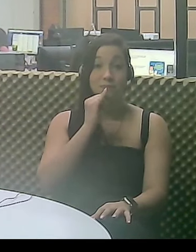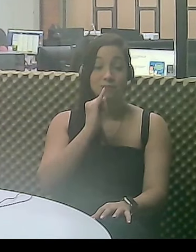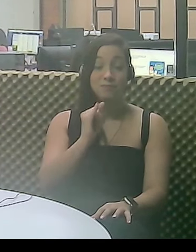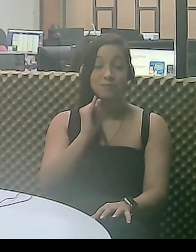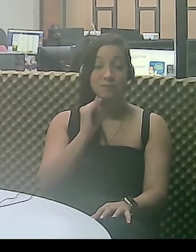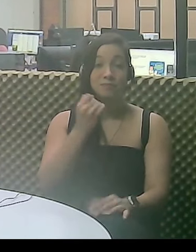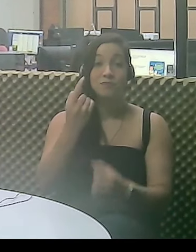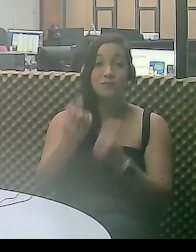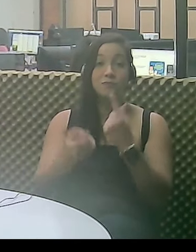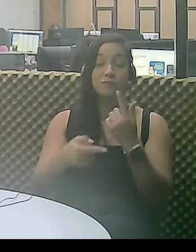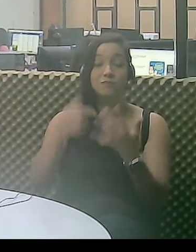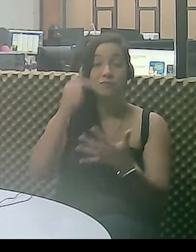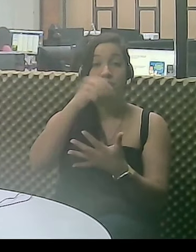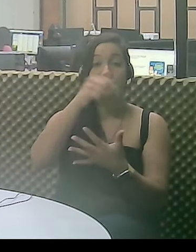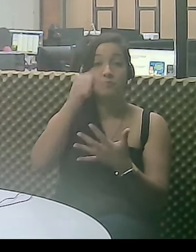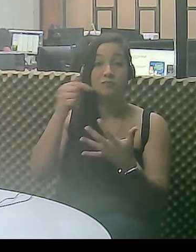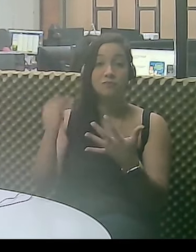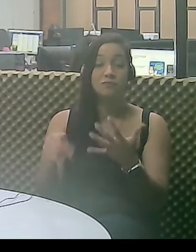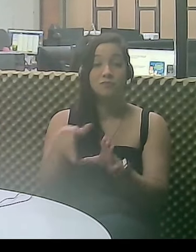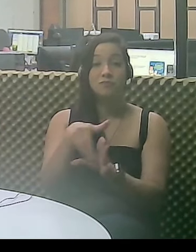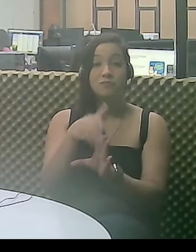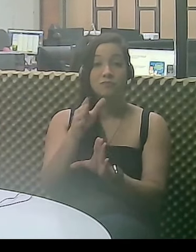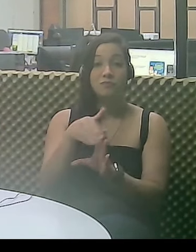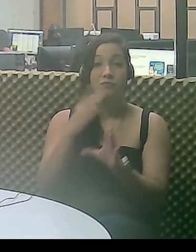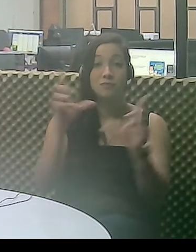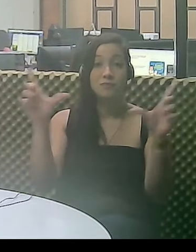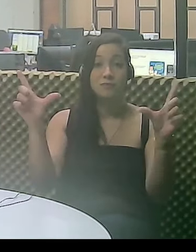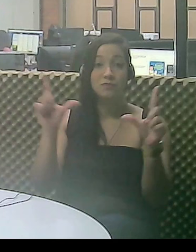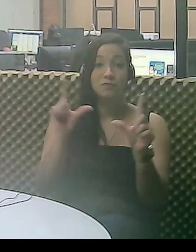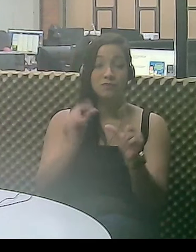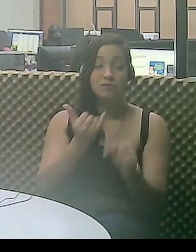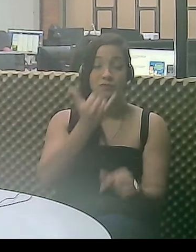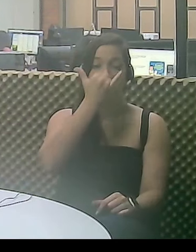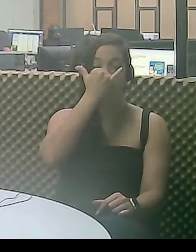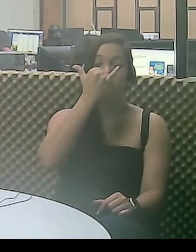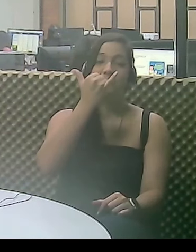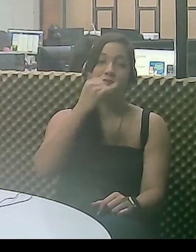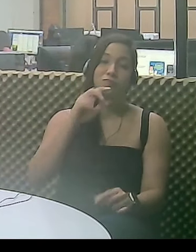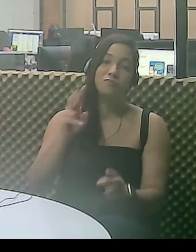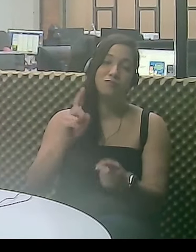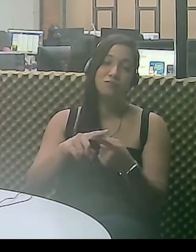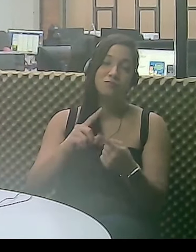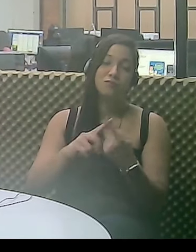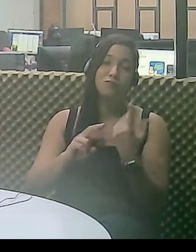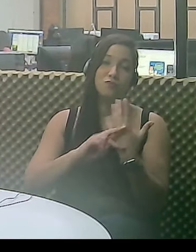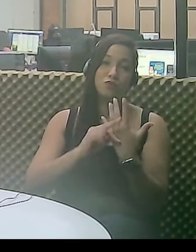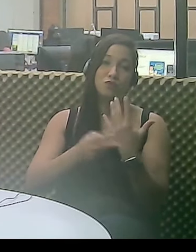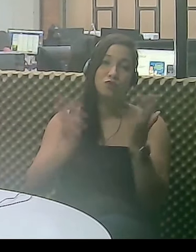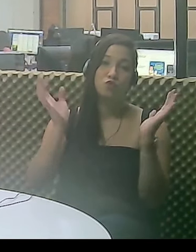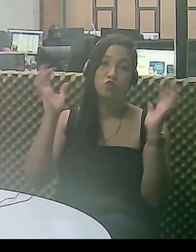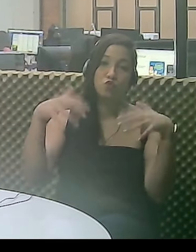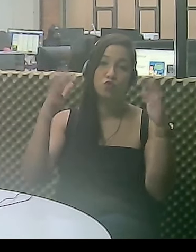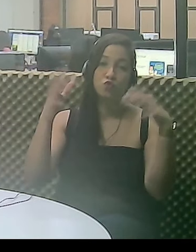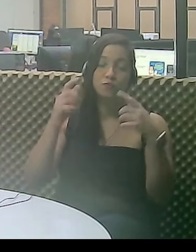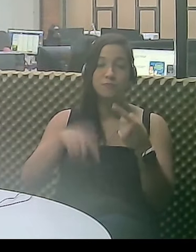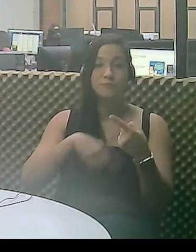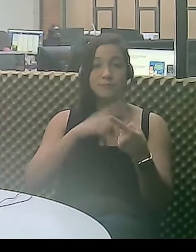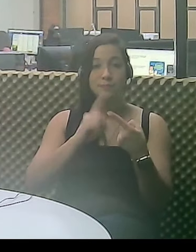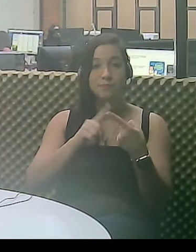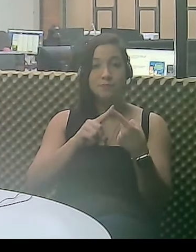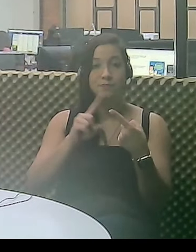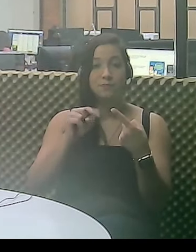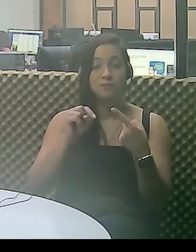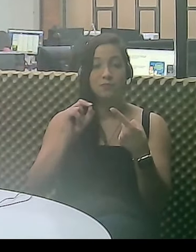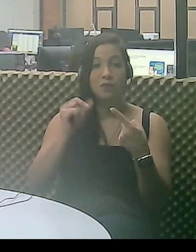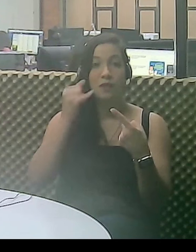destacar algumas dessas orientações para reduzir os transtornos em consequência das fortes chuvas. A primeira orientação